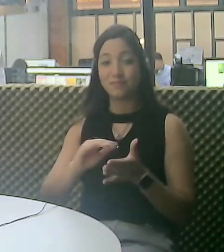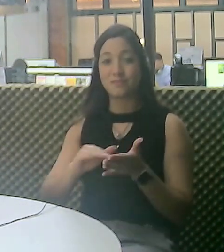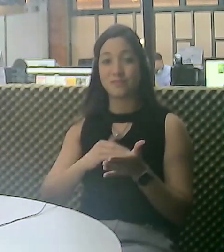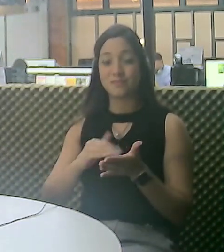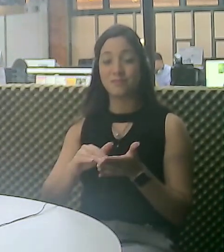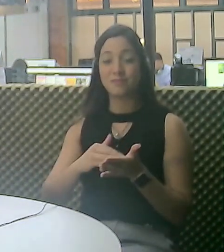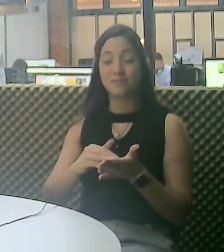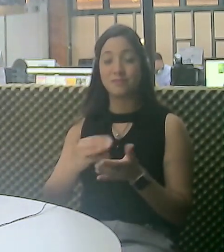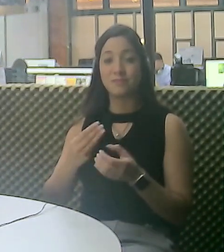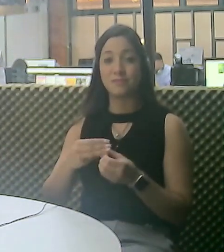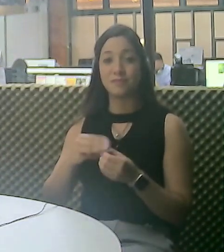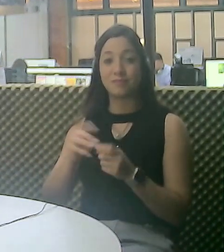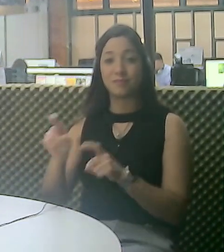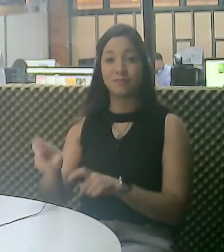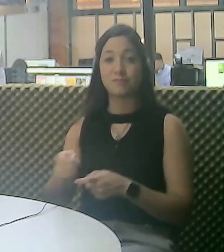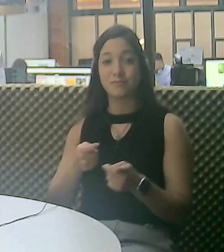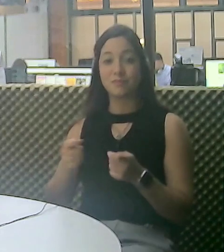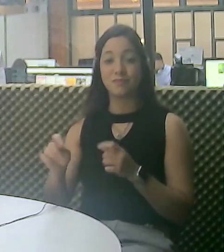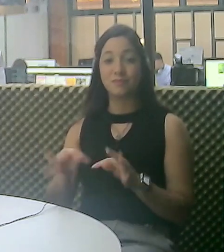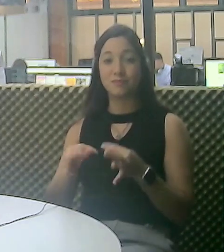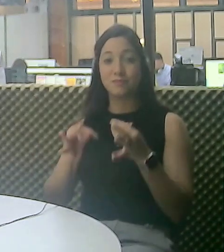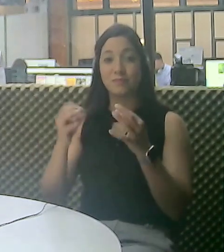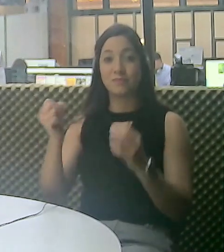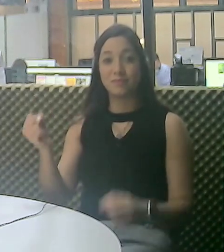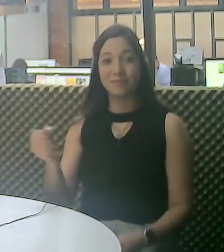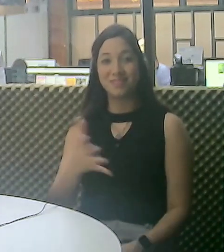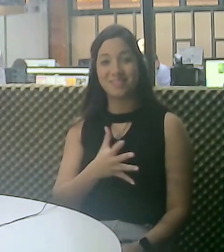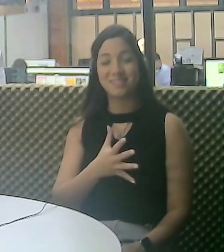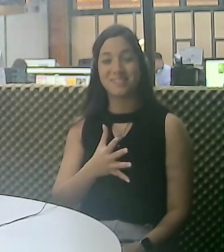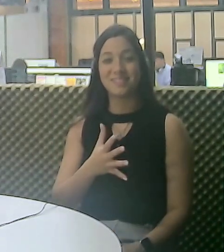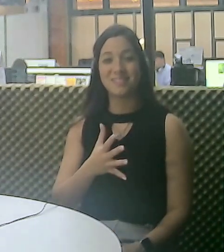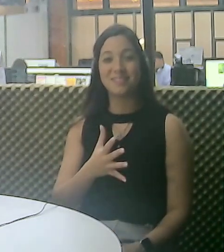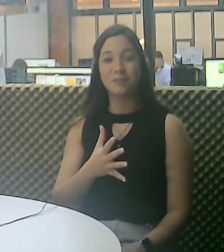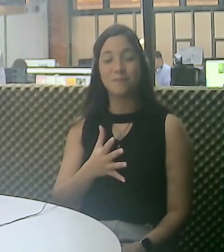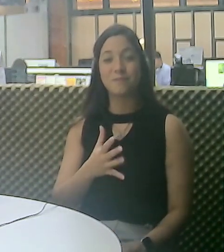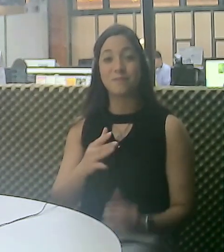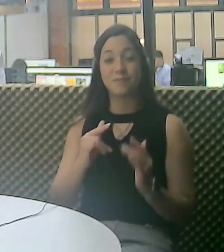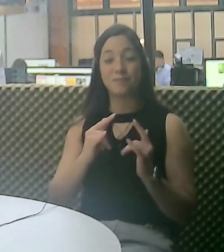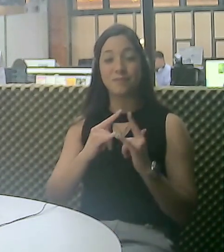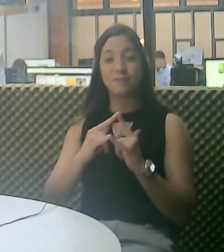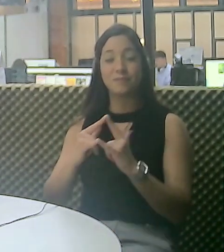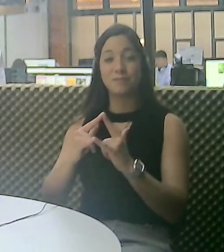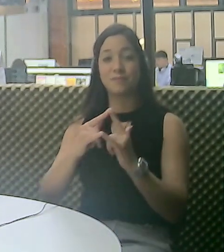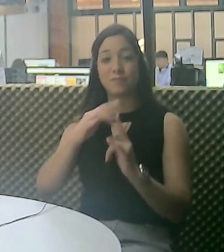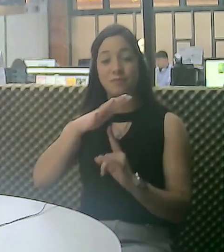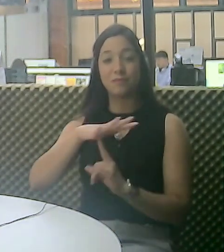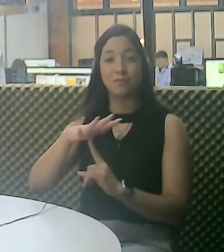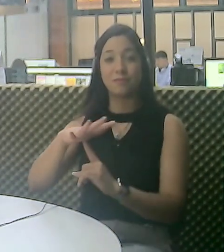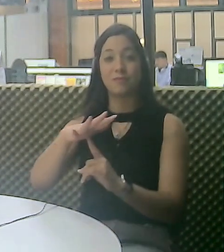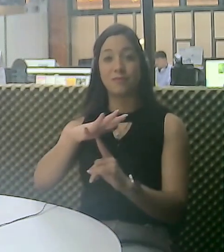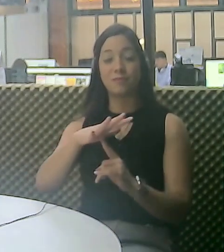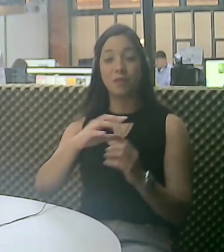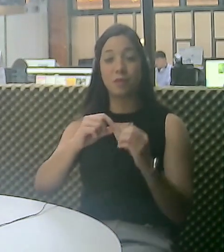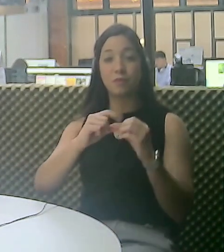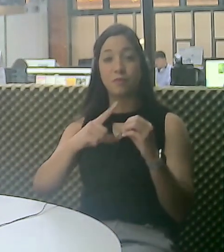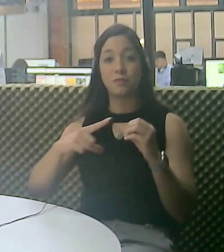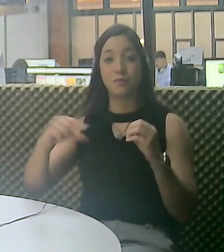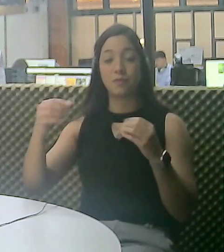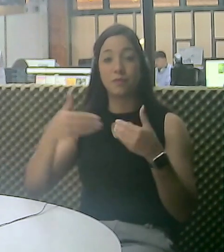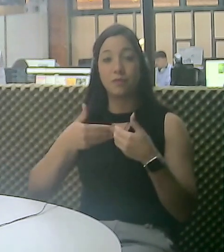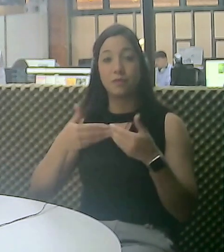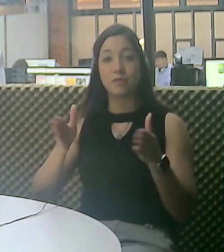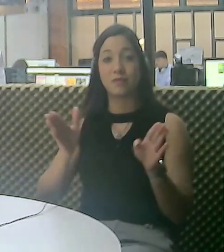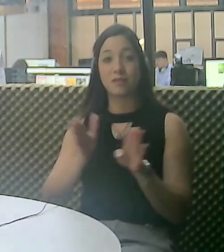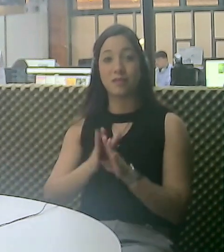de Agronegócio, Economia e Inovação. As barracas da Feira de Produtos Orgânicos seguem abertas até